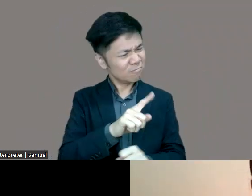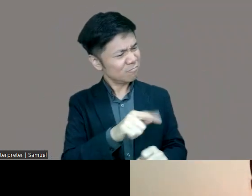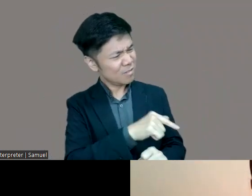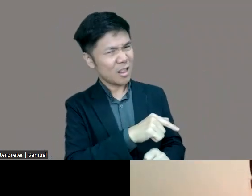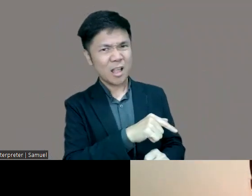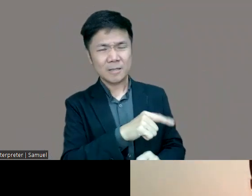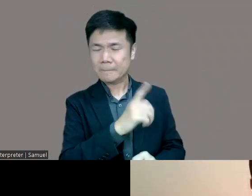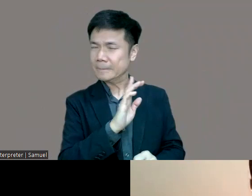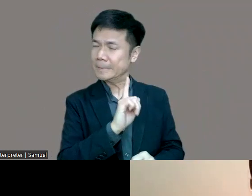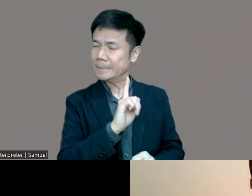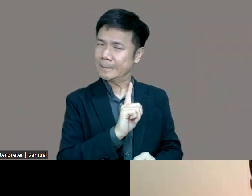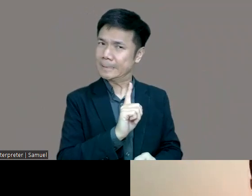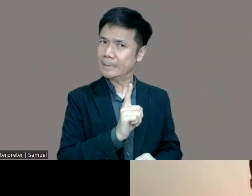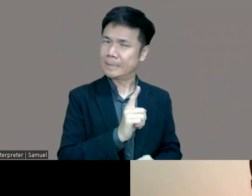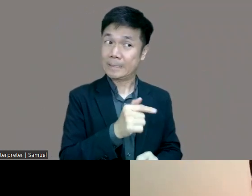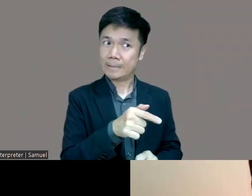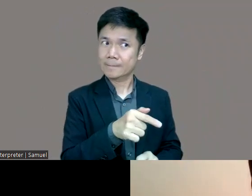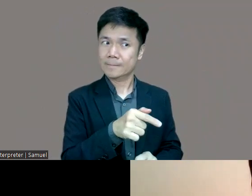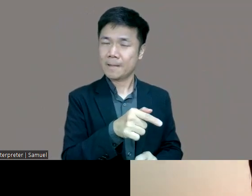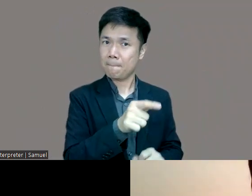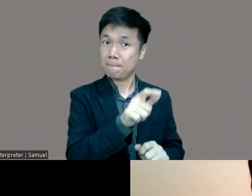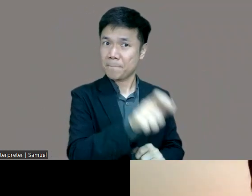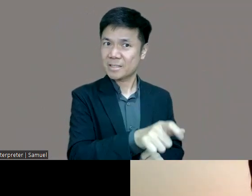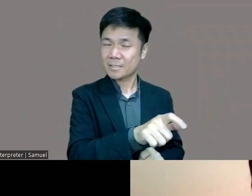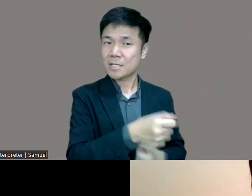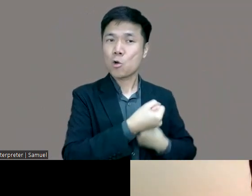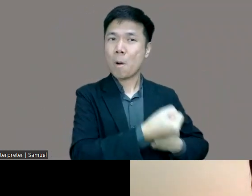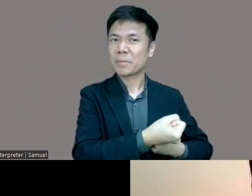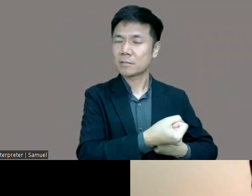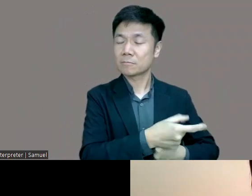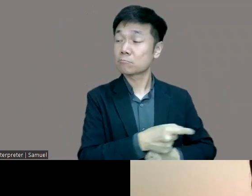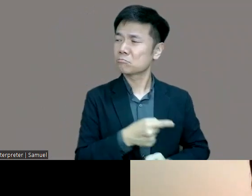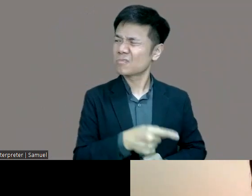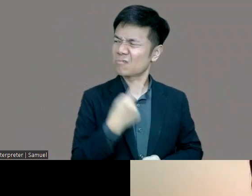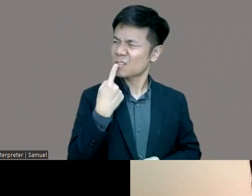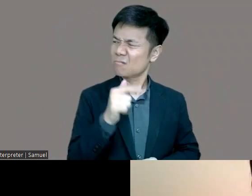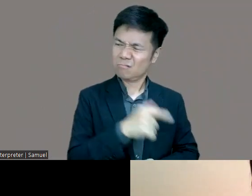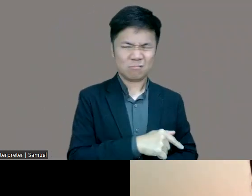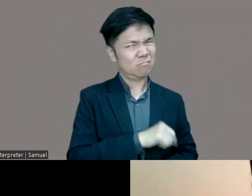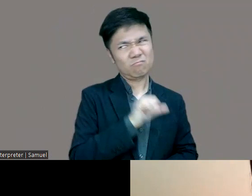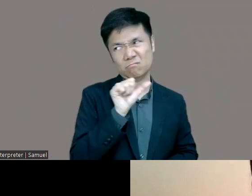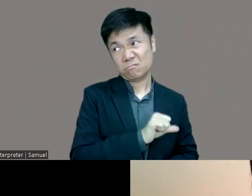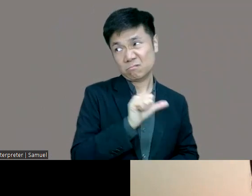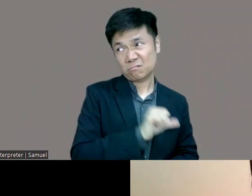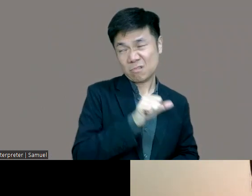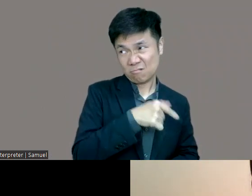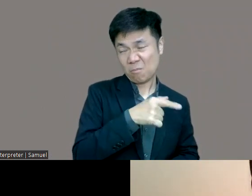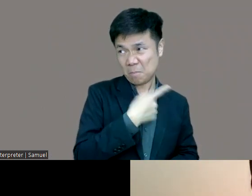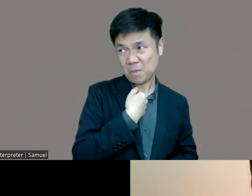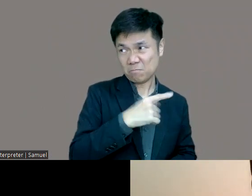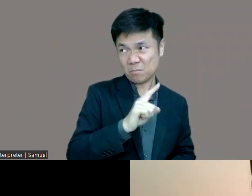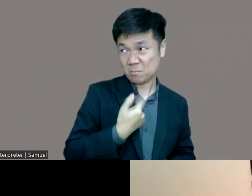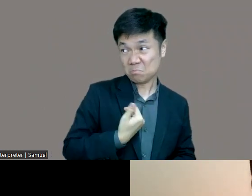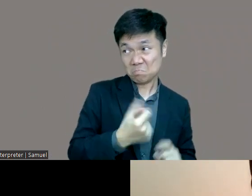l'asile pour quelqu'un d'autre, très souvent de manière négative. Et donc,